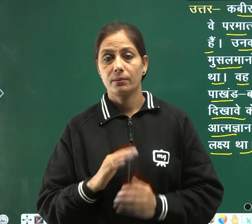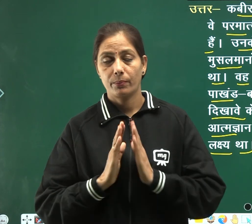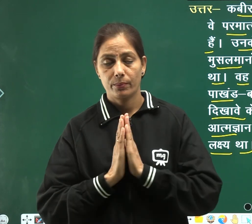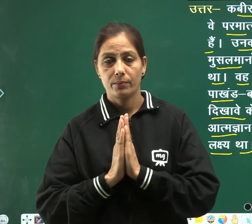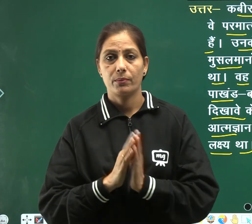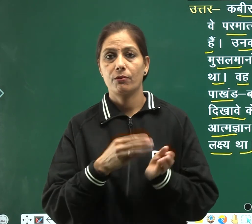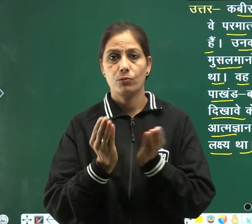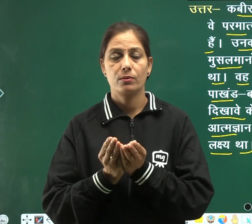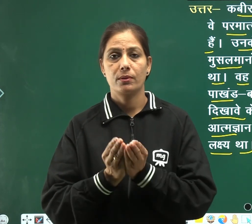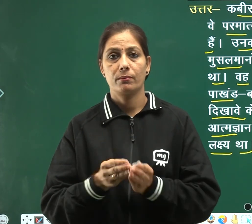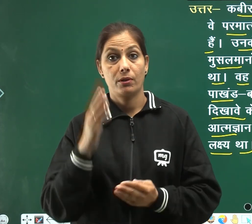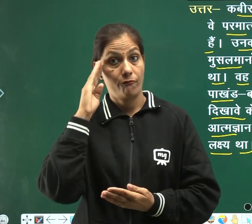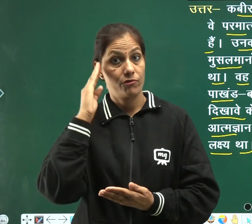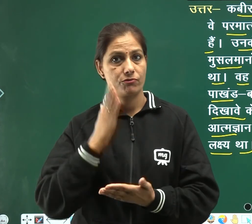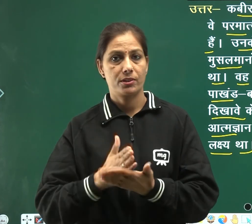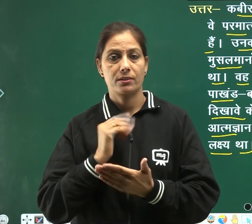विश्वास करते थे।